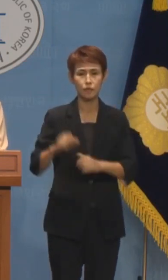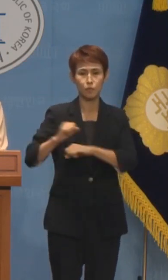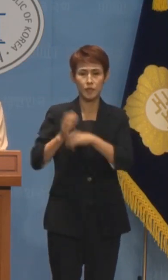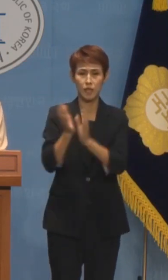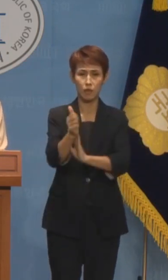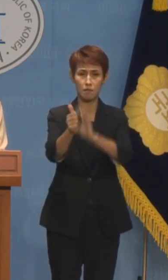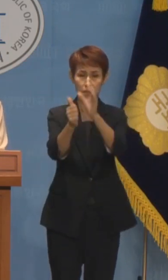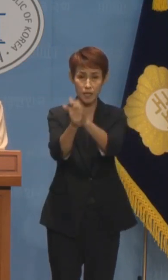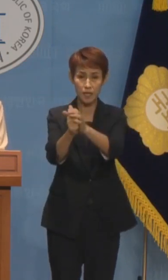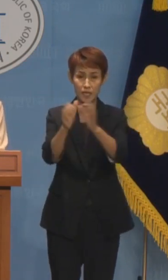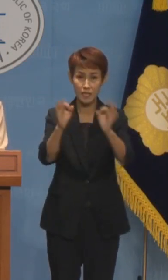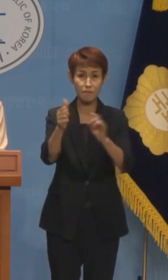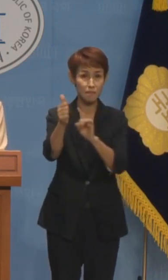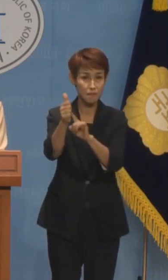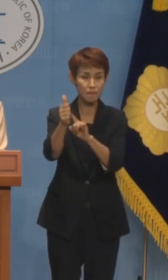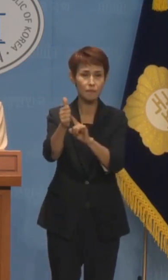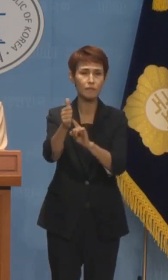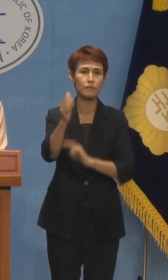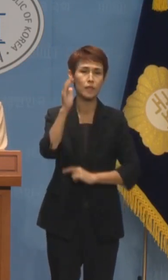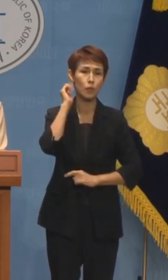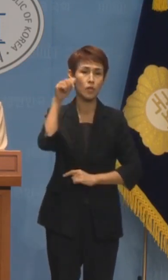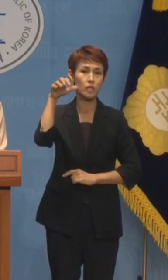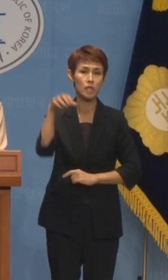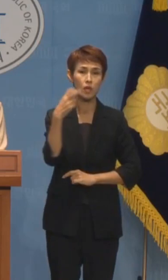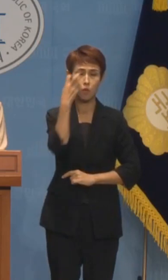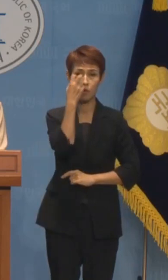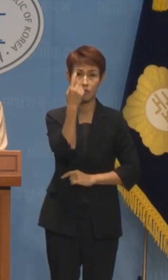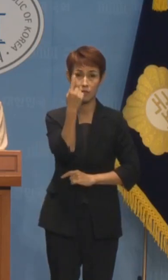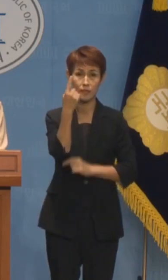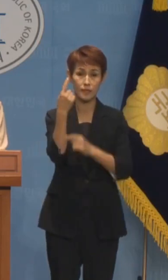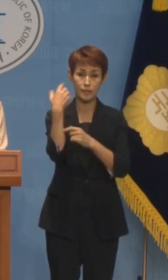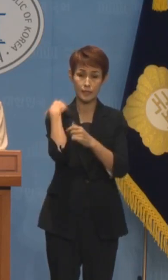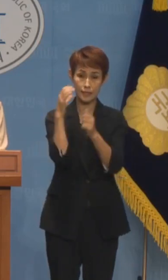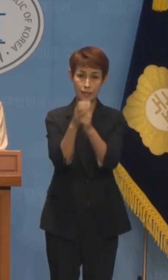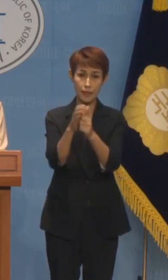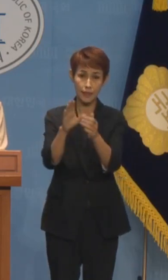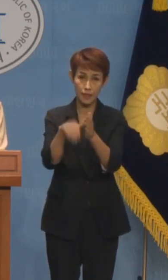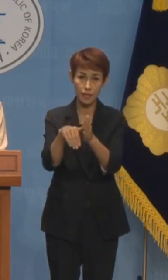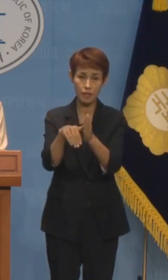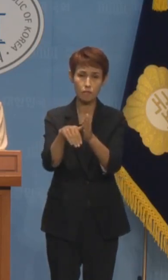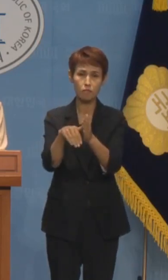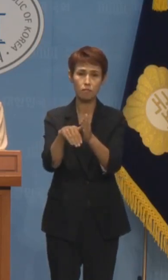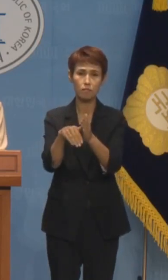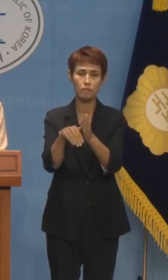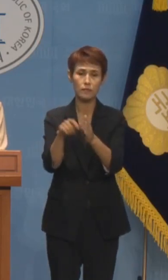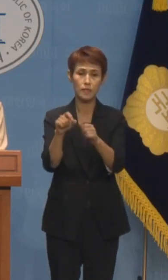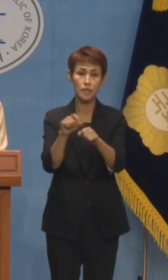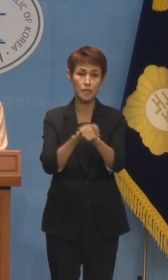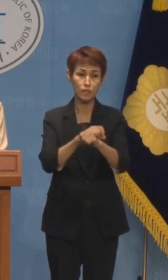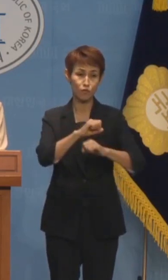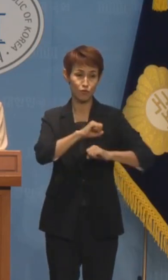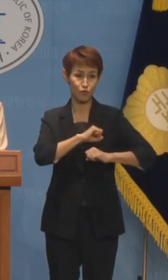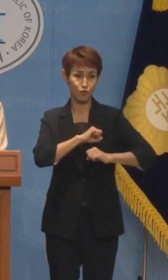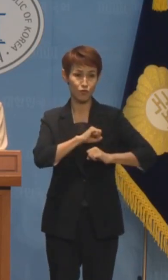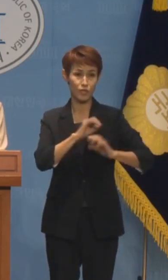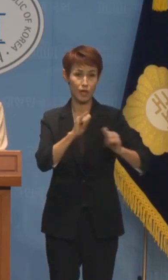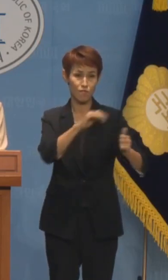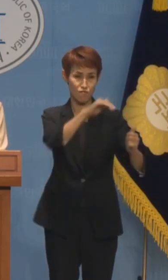김용현의 경우 용산 대통령실 경호처장 시절 자신의 공간으로 특전 사령관과